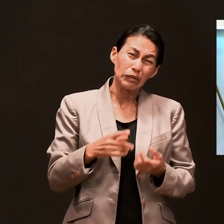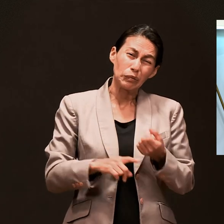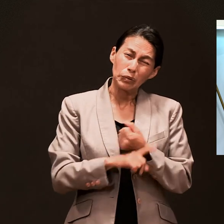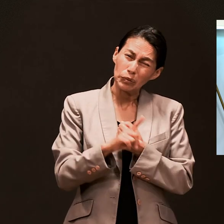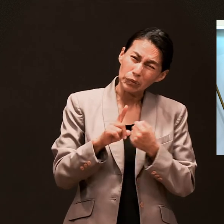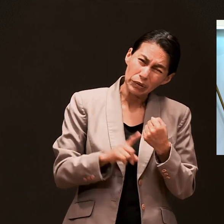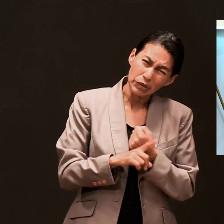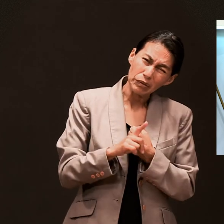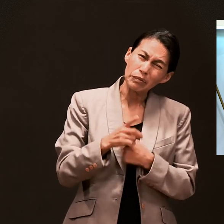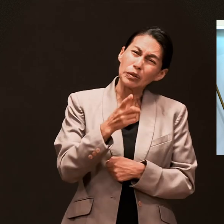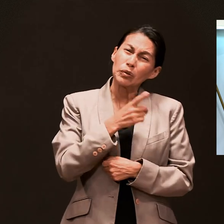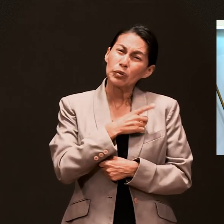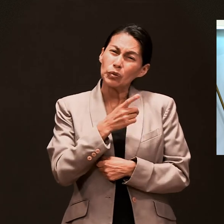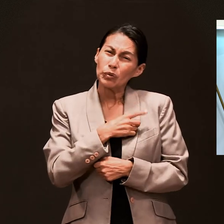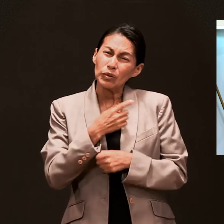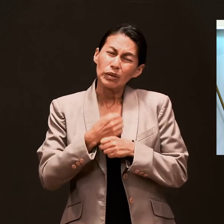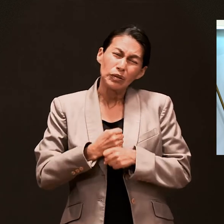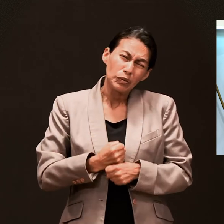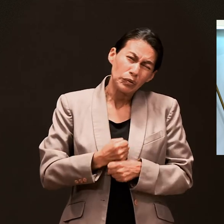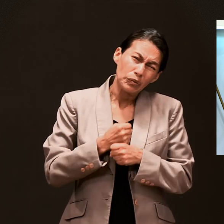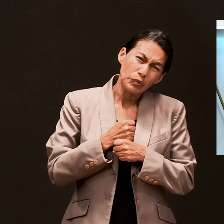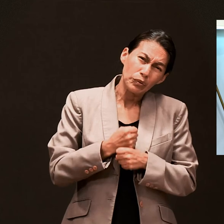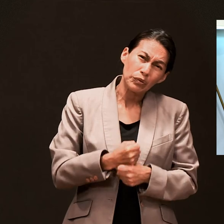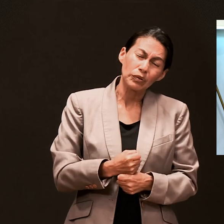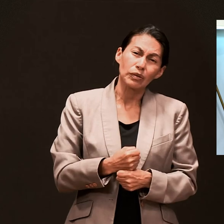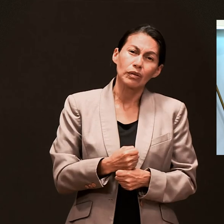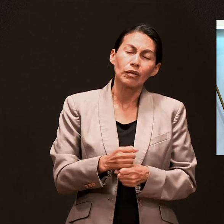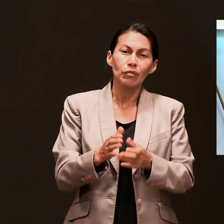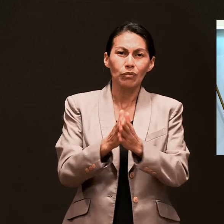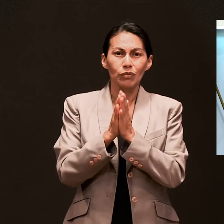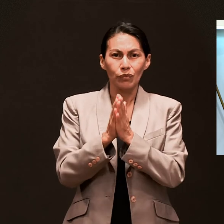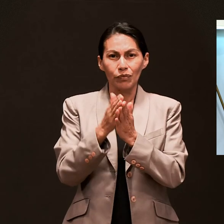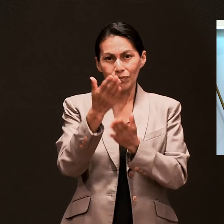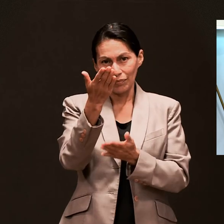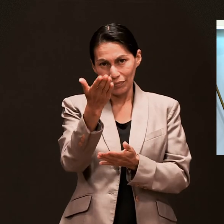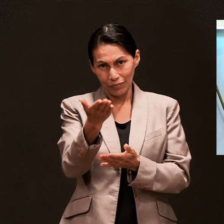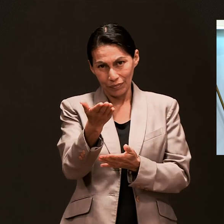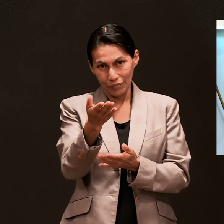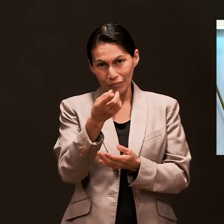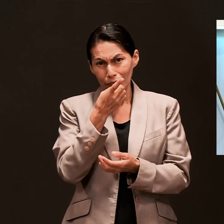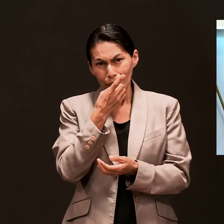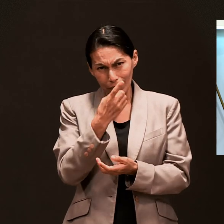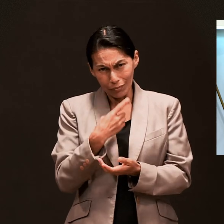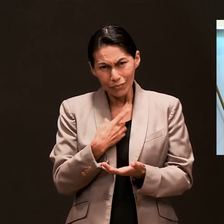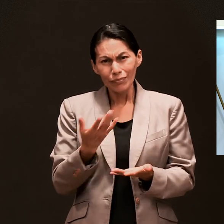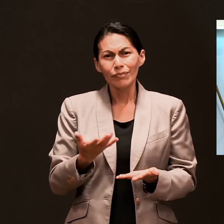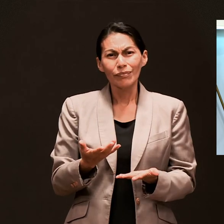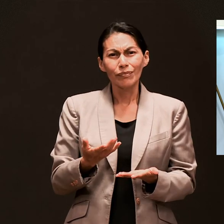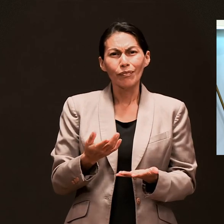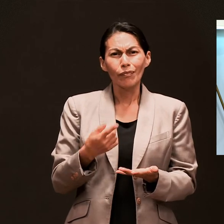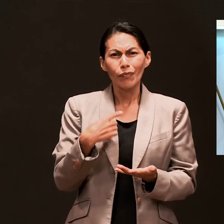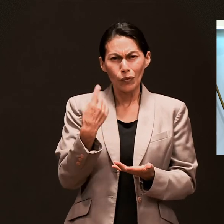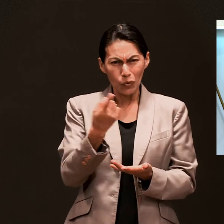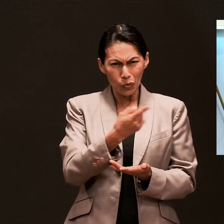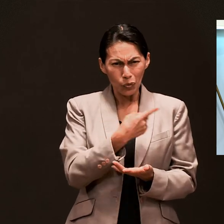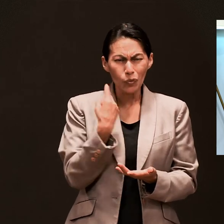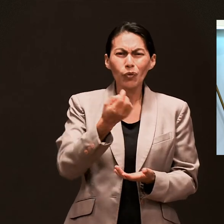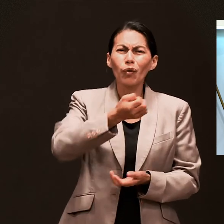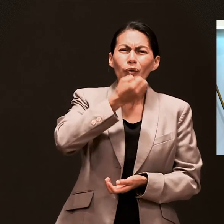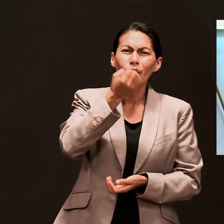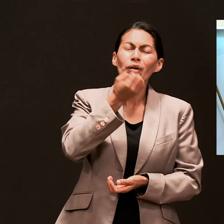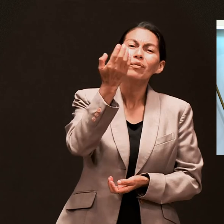difíciles de crisis de Soledad de angustia por favor exprésalo